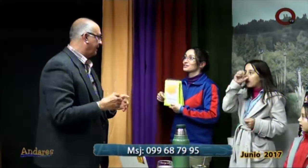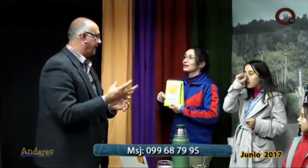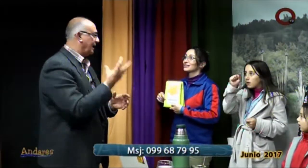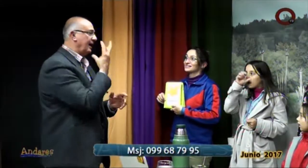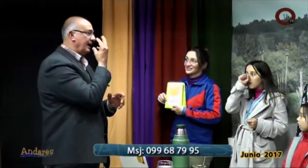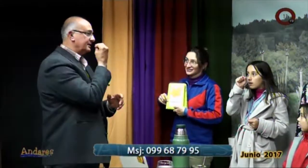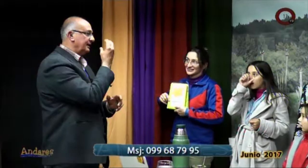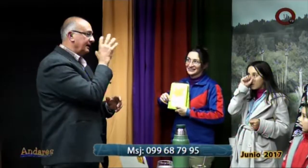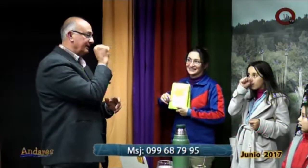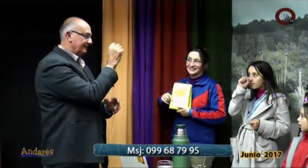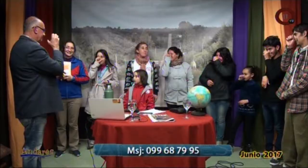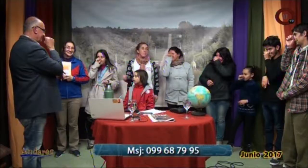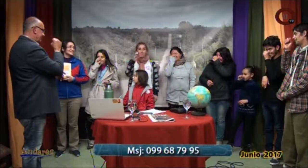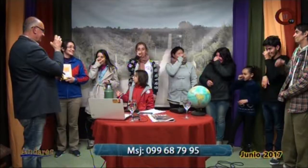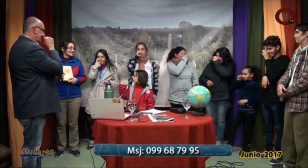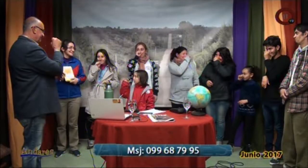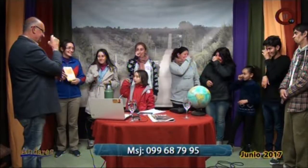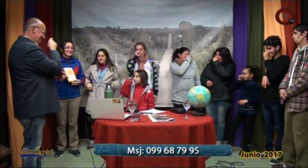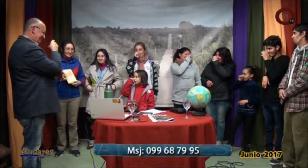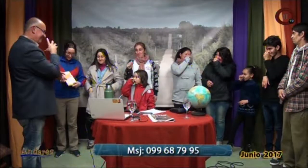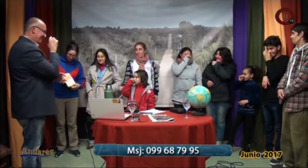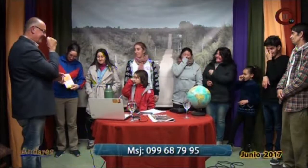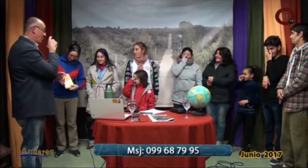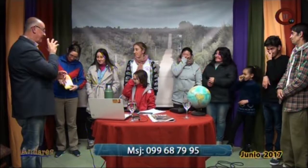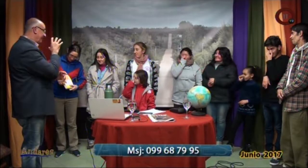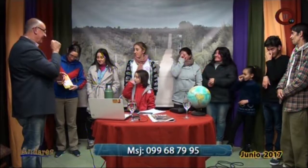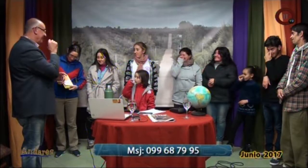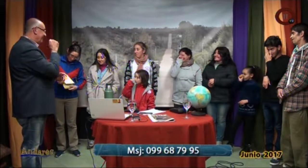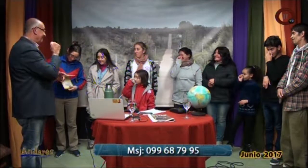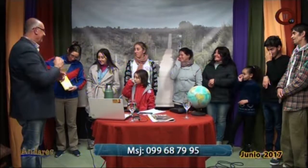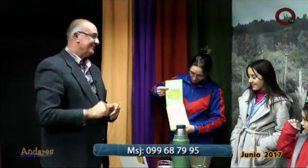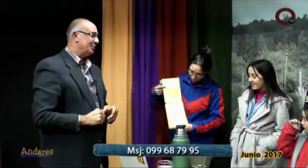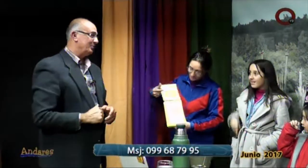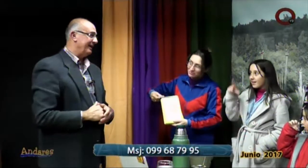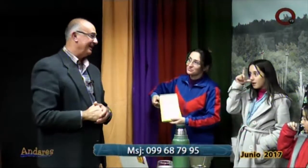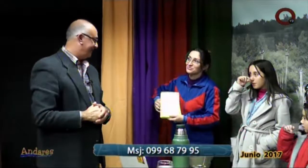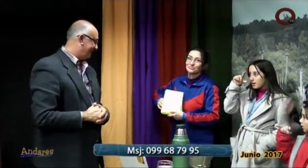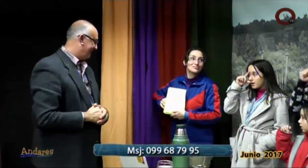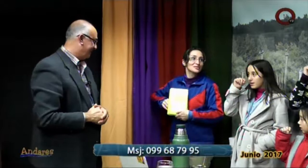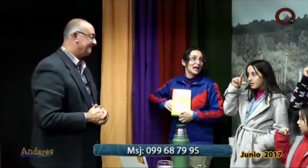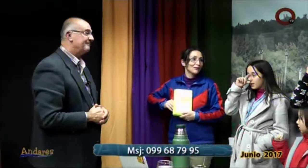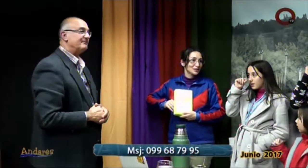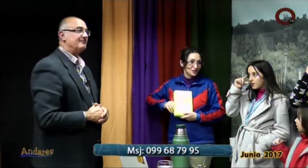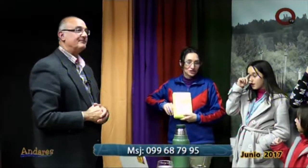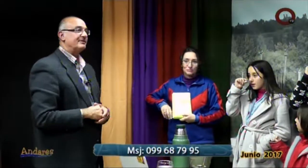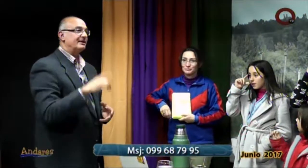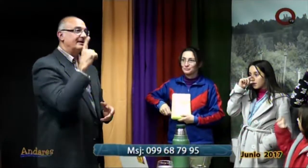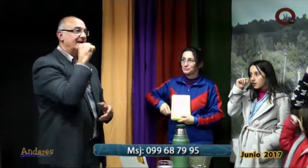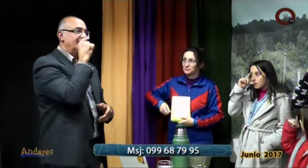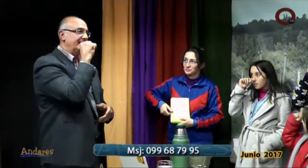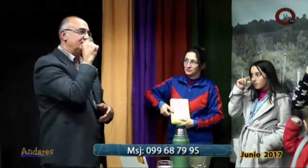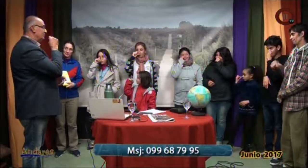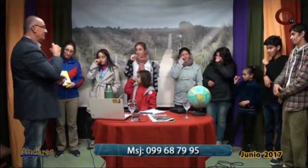no me acuerdo Naranja Ah, sí Copié Yo copié Amarillo